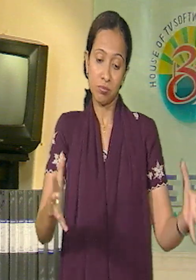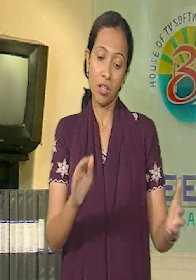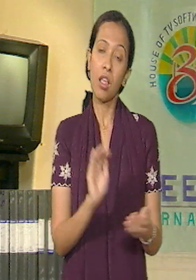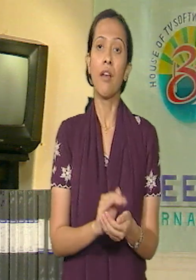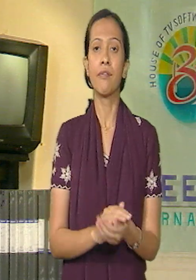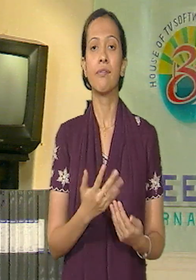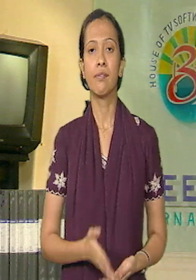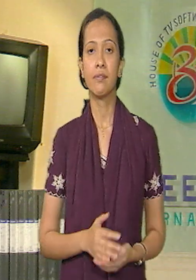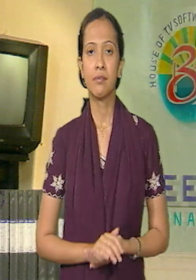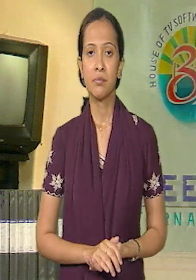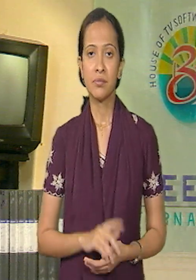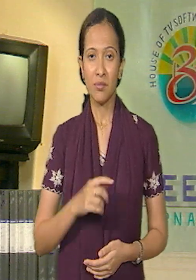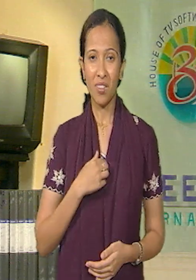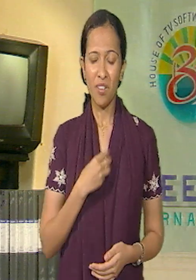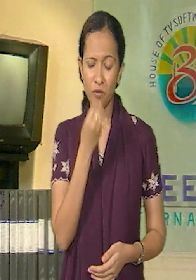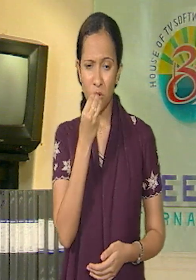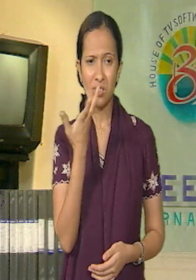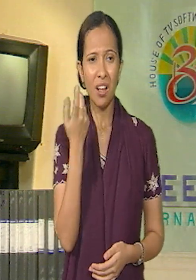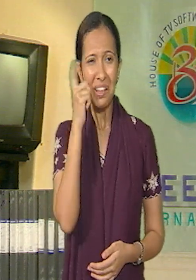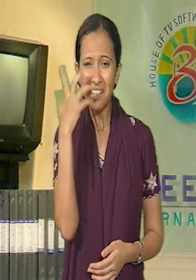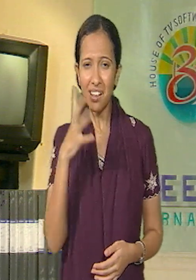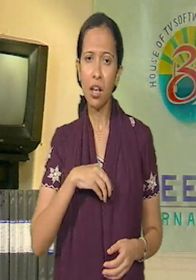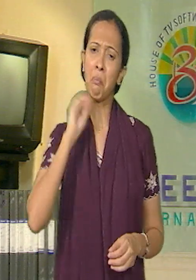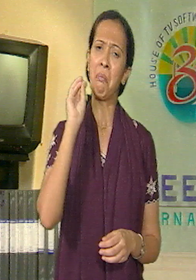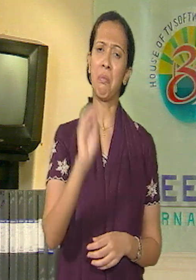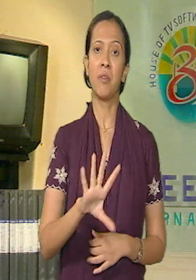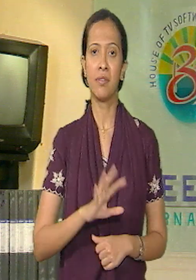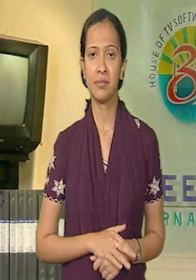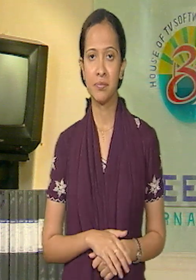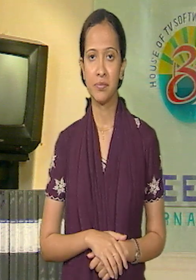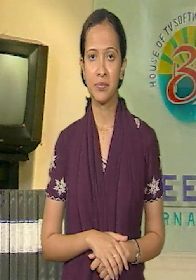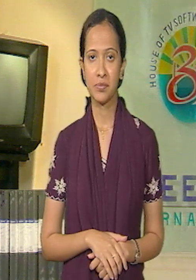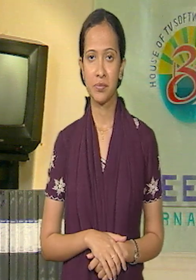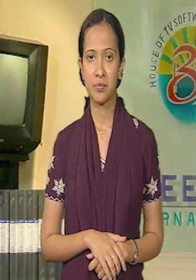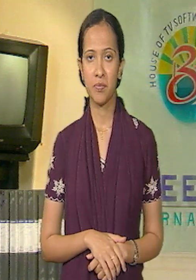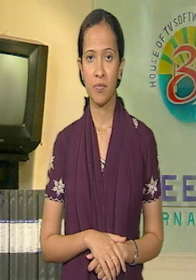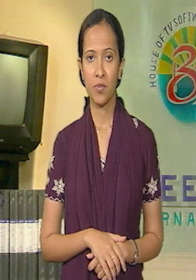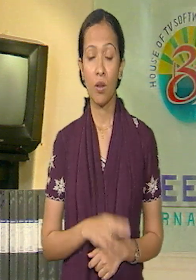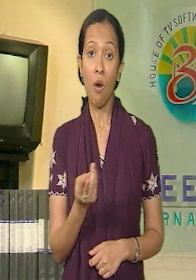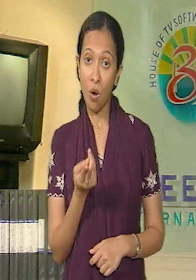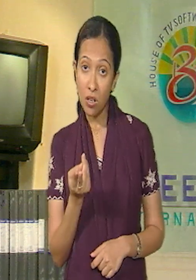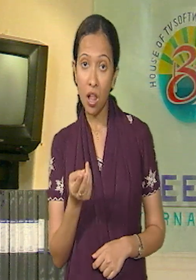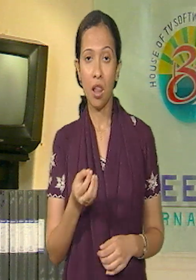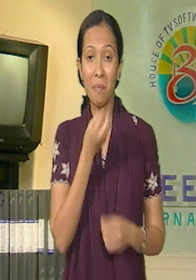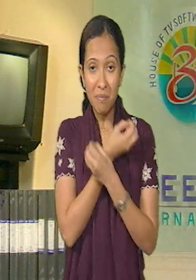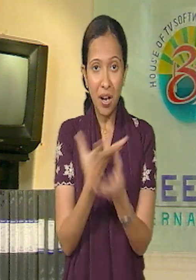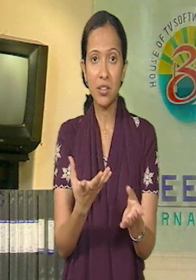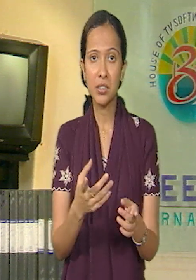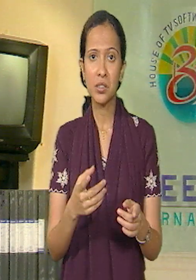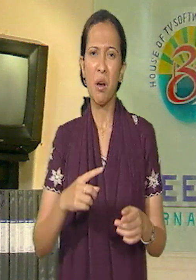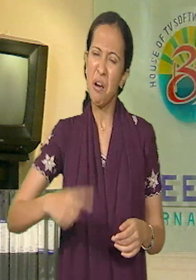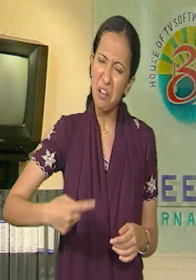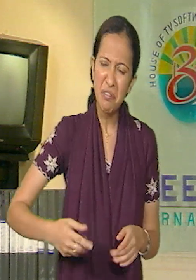खाना बच जाता है और हम उस खाने को बिना संकोच बाहर फेंक देते हैं। होटलों और पार्टियों में तो ऐसा